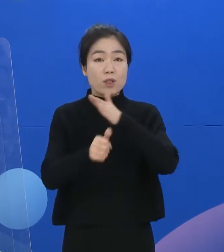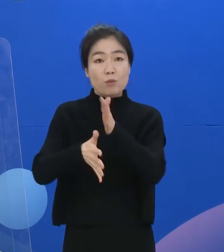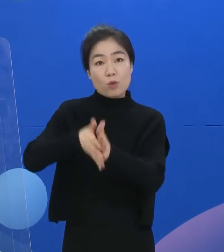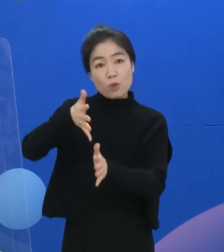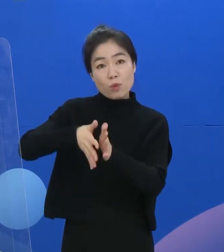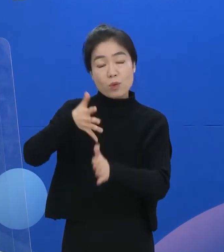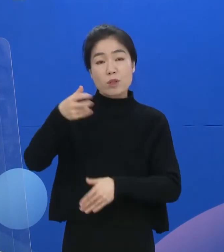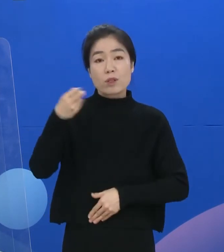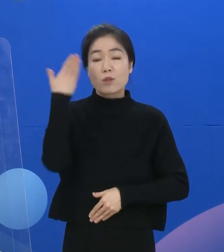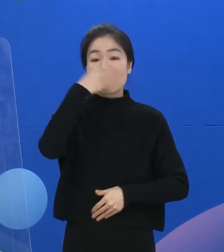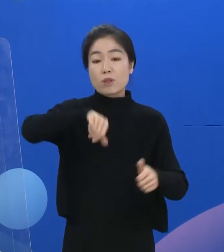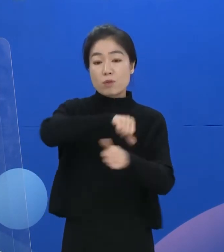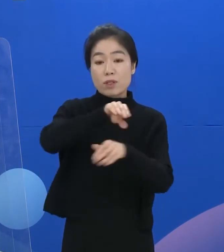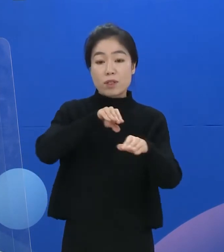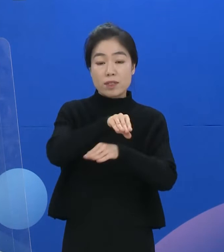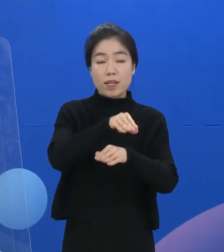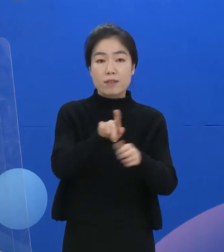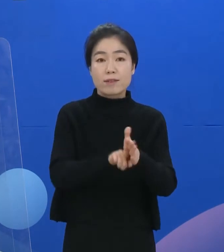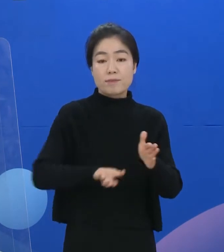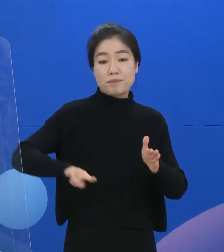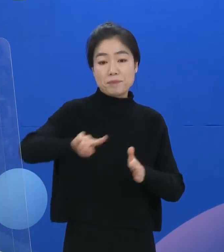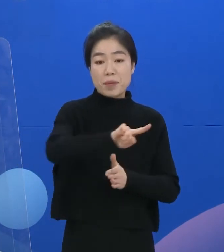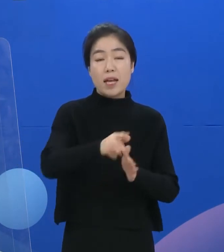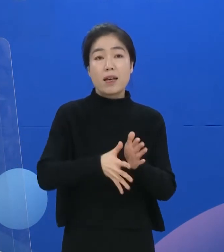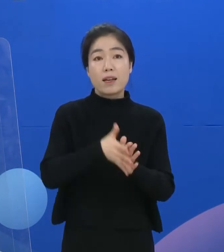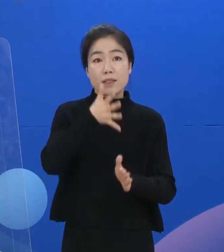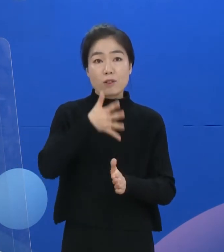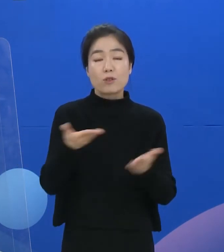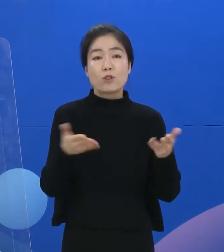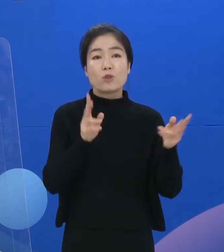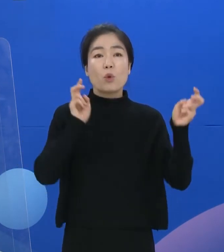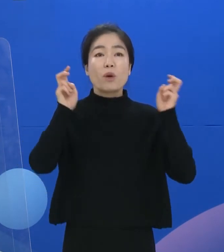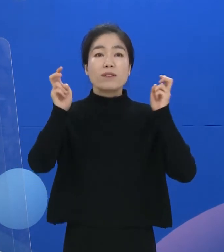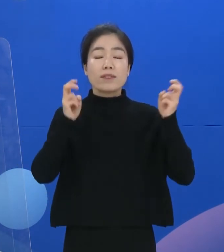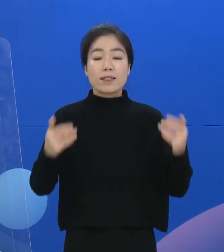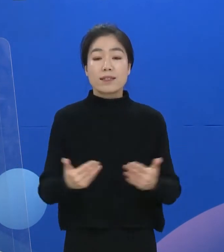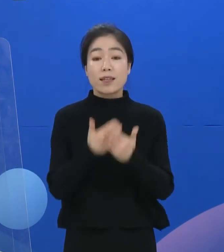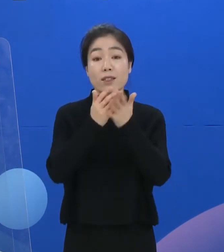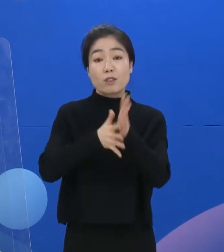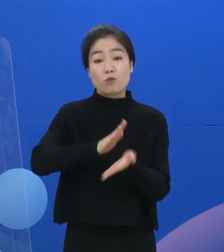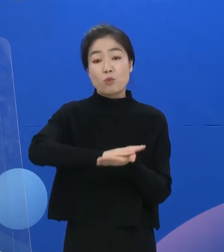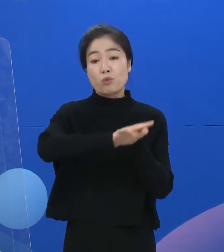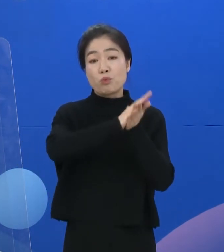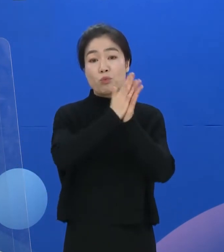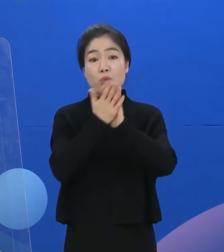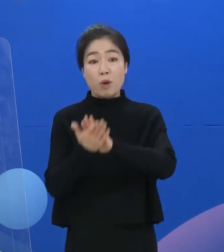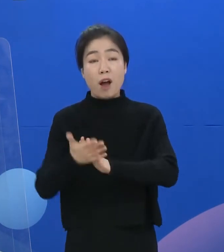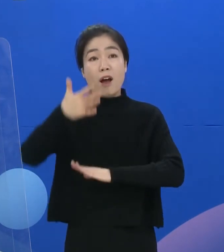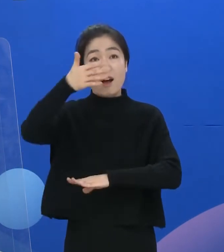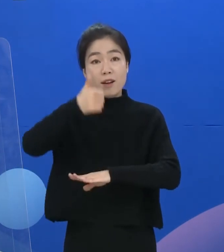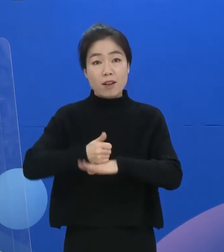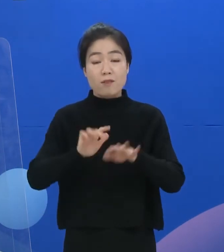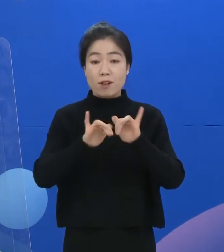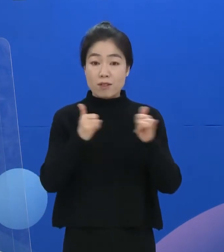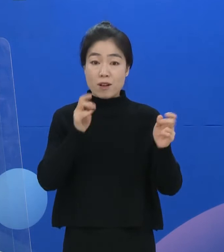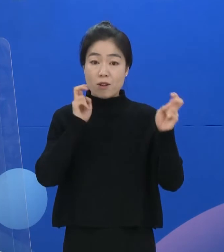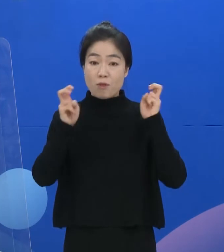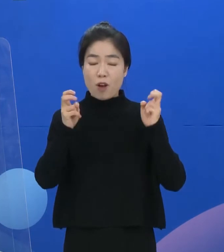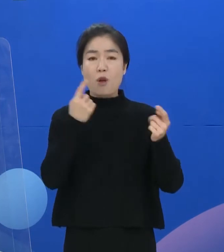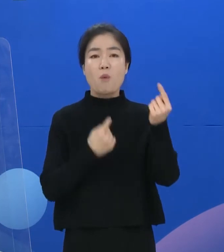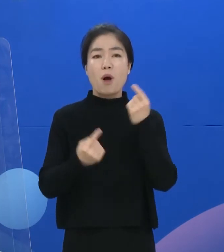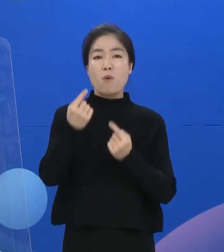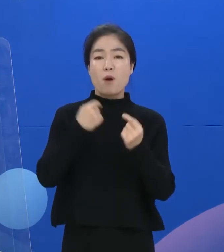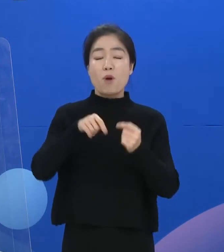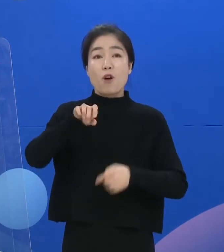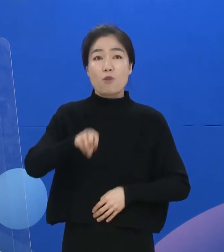이외에는 산업 불모지나 다름없던 우리 광주가 인공지능 대표도시 친환경자동차 선도도시